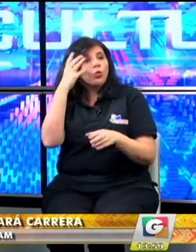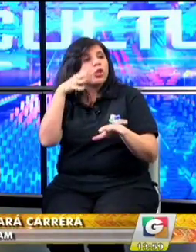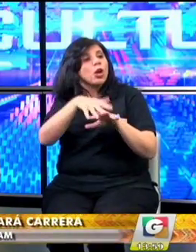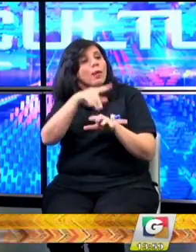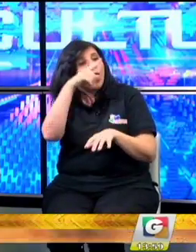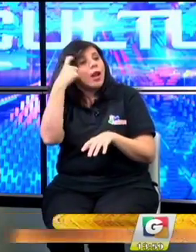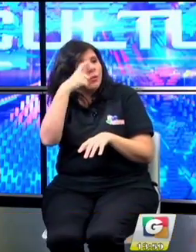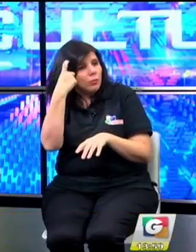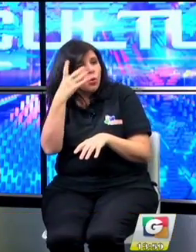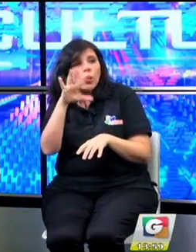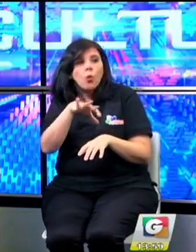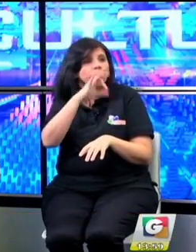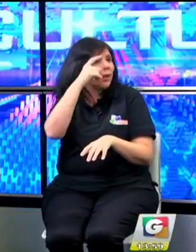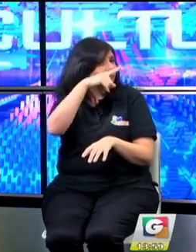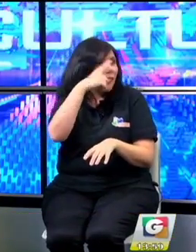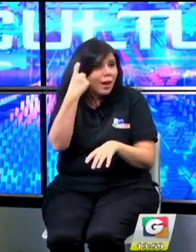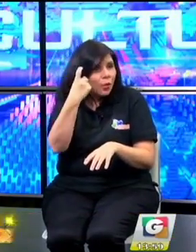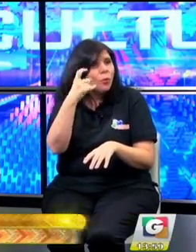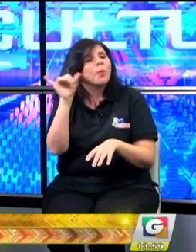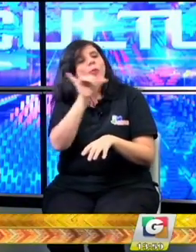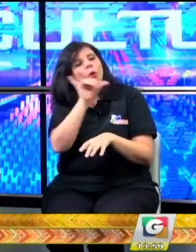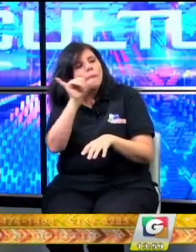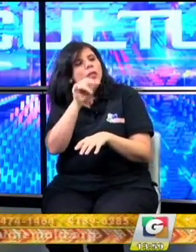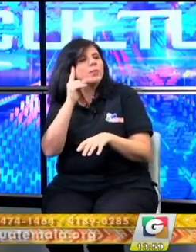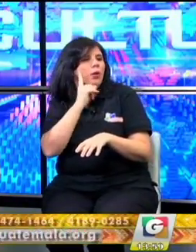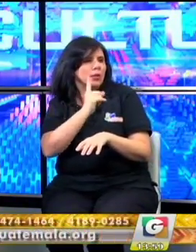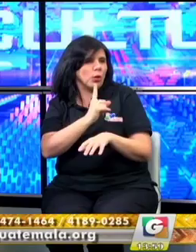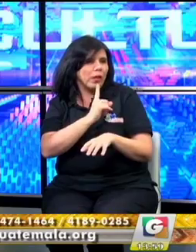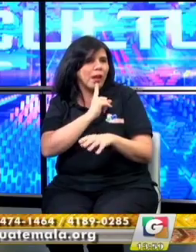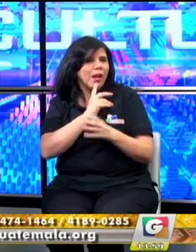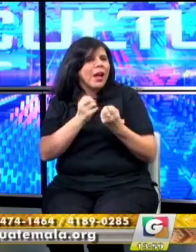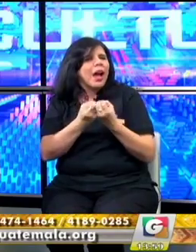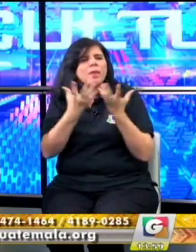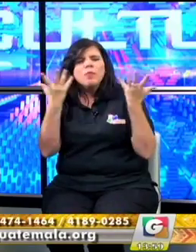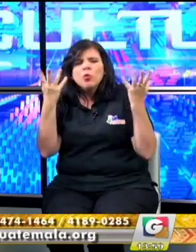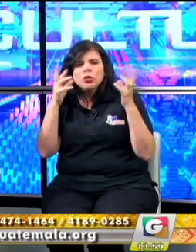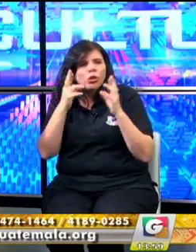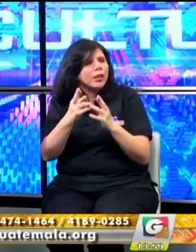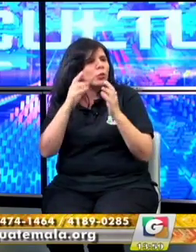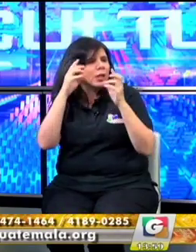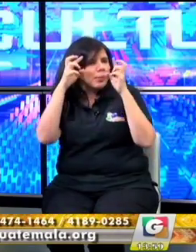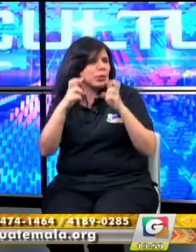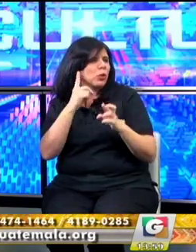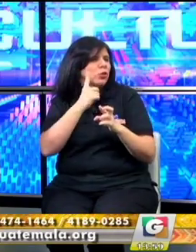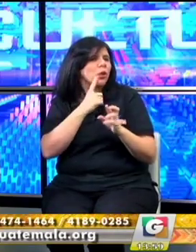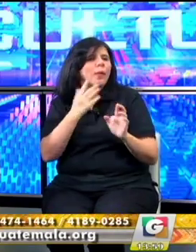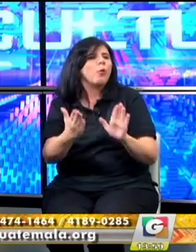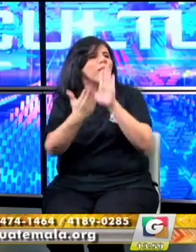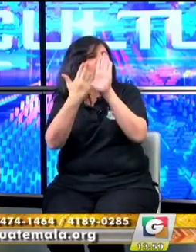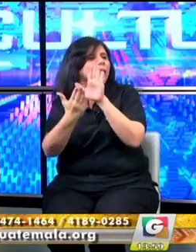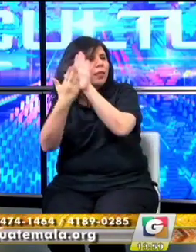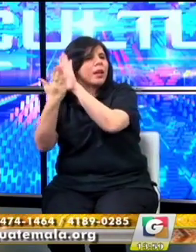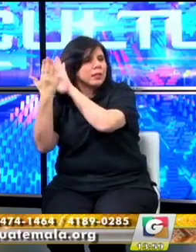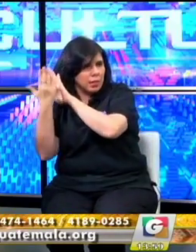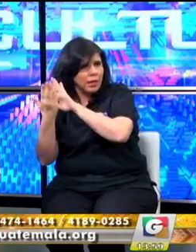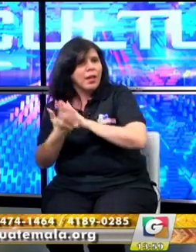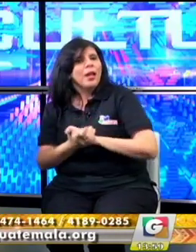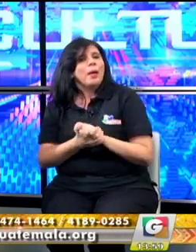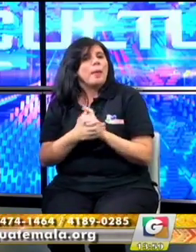inclusión laboral. No encuentran trabajo por lo mismo la sordera. Hay muchos retos que las personas sordas pueden enfrentarse.